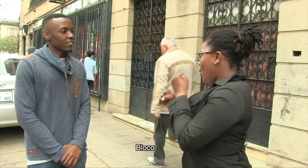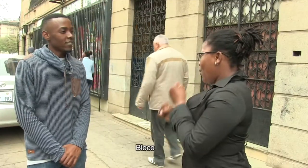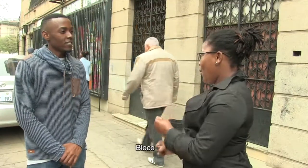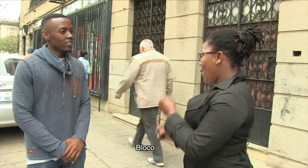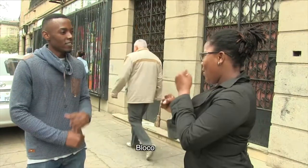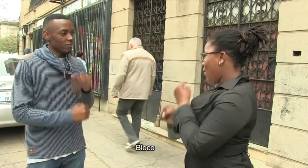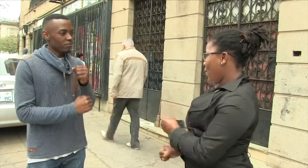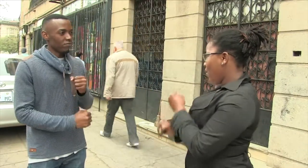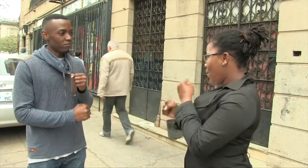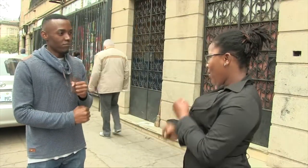Bloco